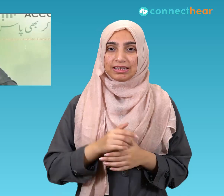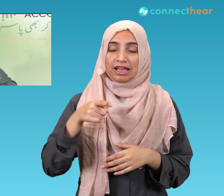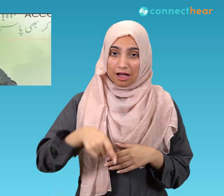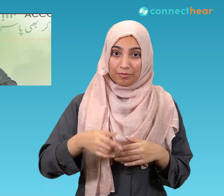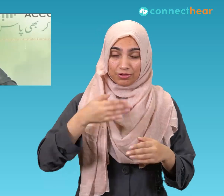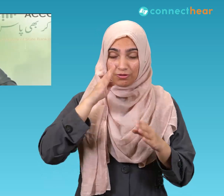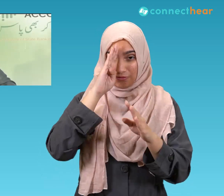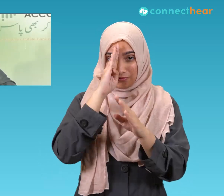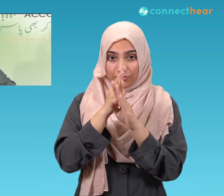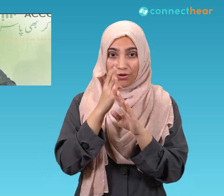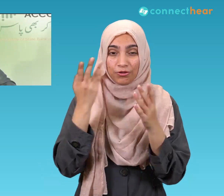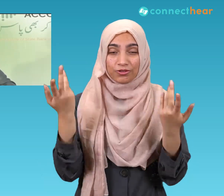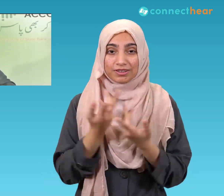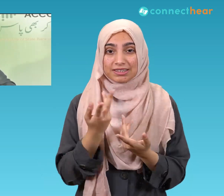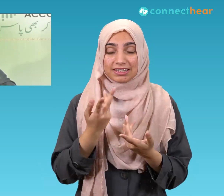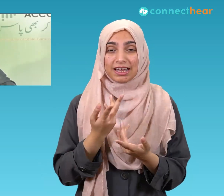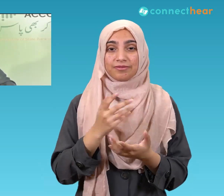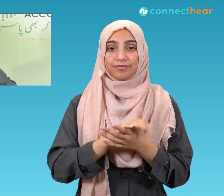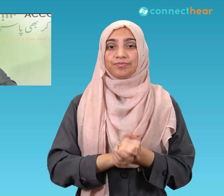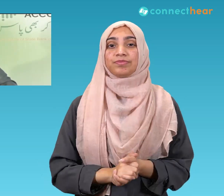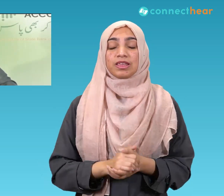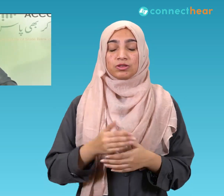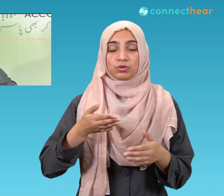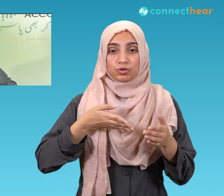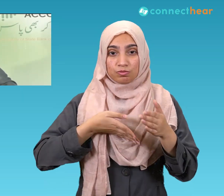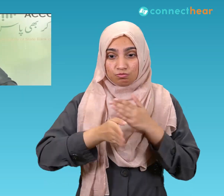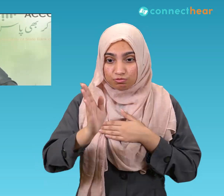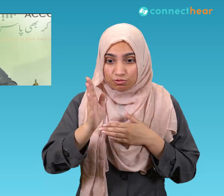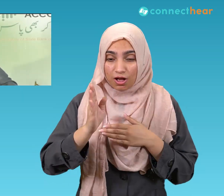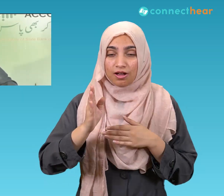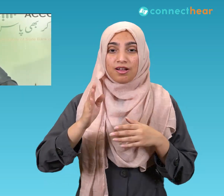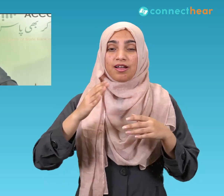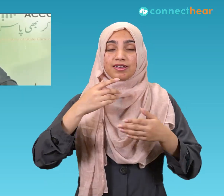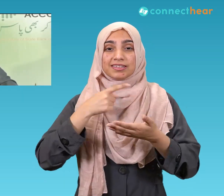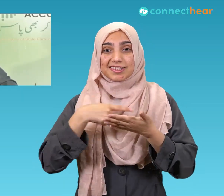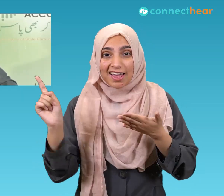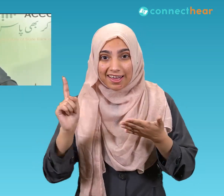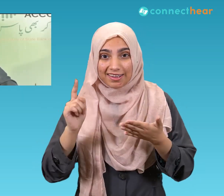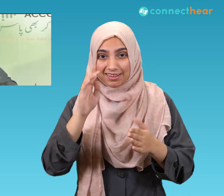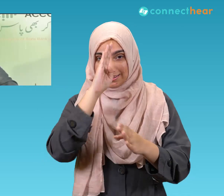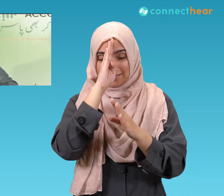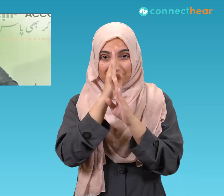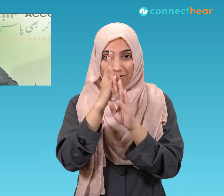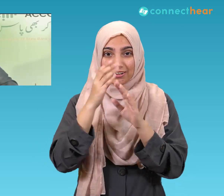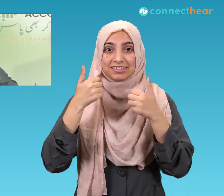رخ چینج کر لیا ہے, صحیح ڈائریکشن پہ لگ گئے ہیں, تو انشاءاللہ یہ اس ملک کو